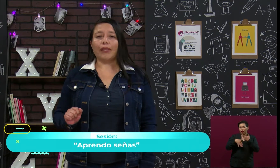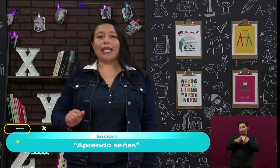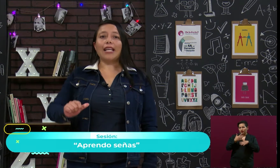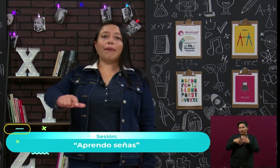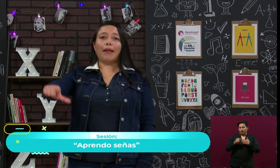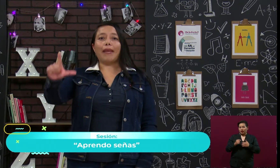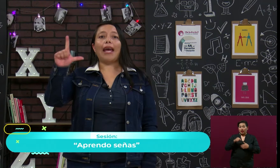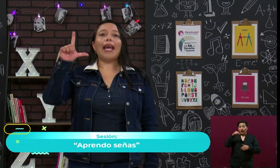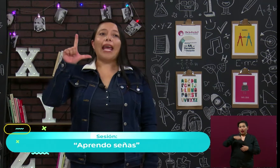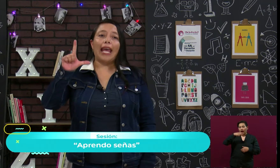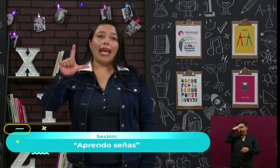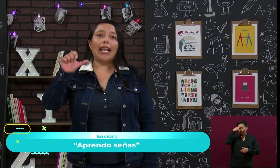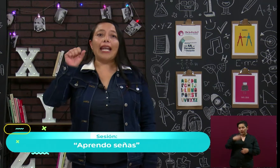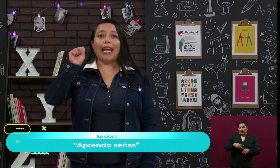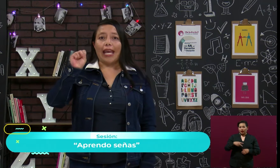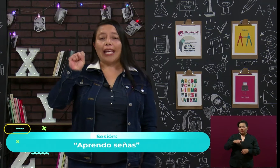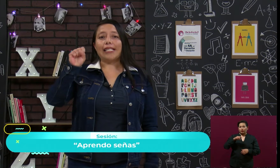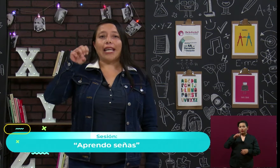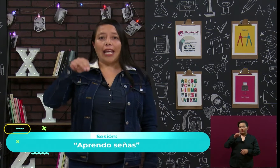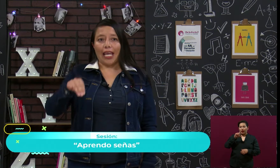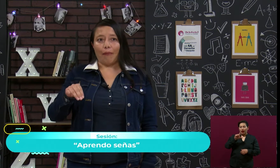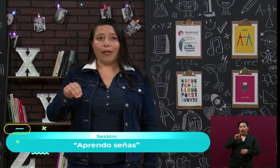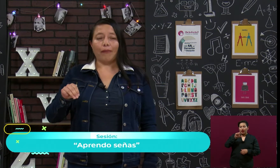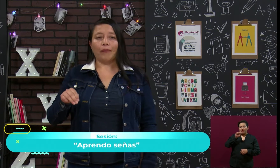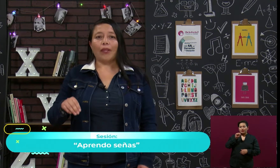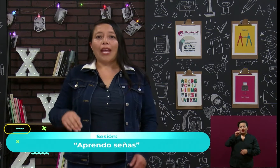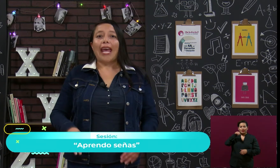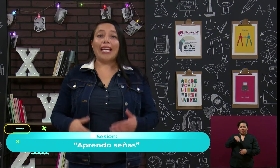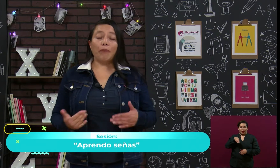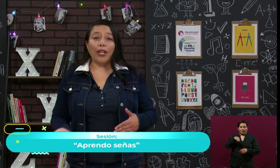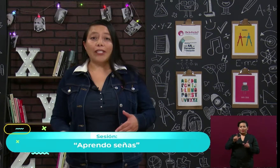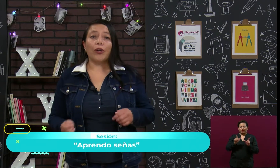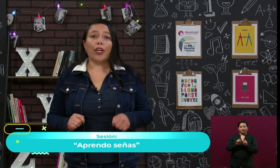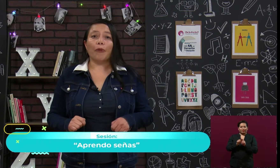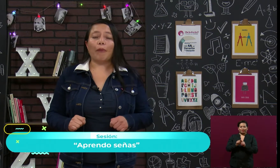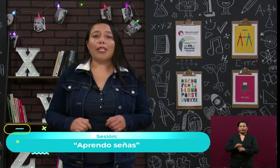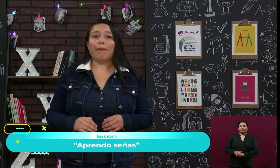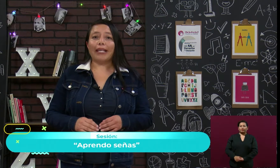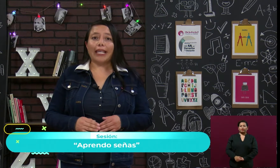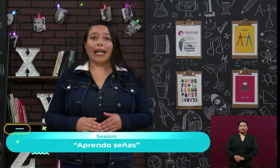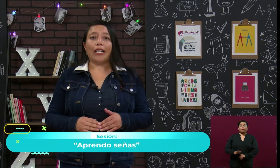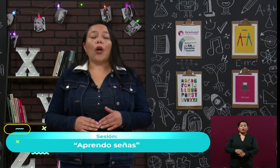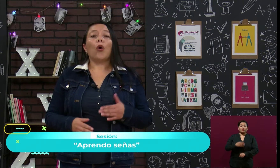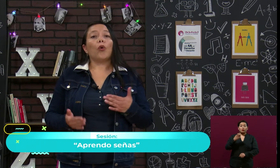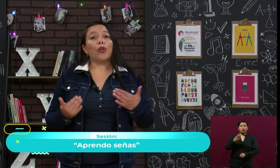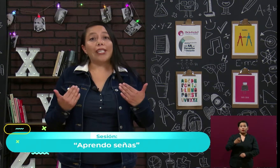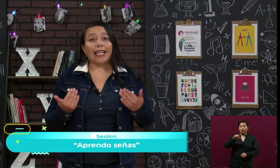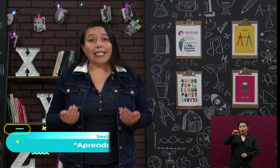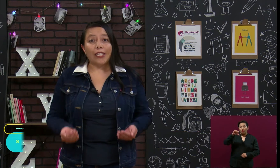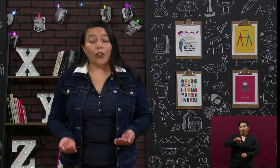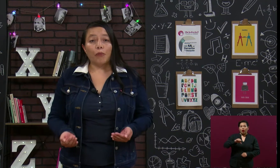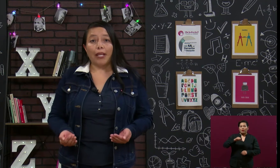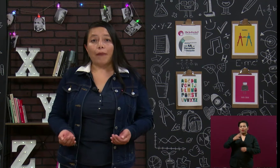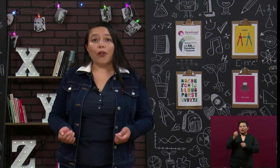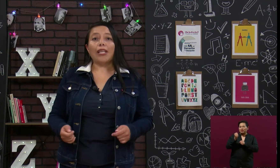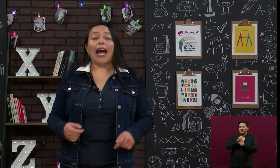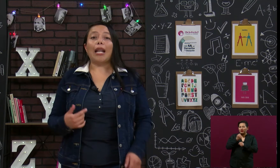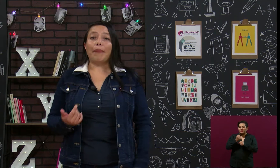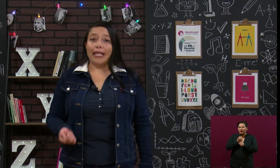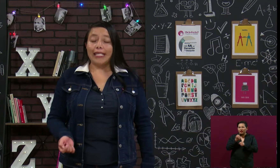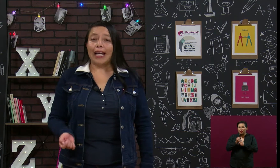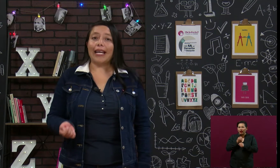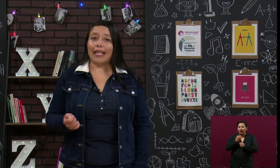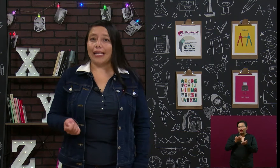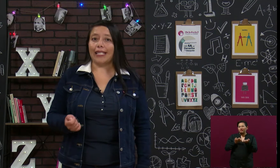Mexicana y se abrevia LSM. Es por eso que hoy vamos a practicar unos ejercicios previos